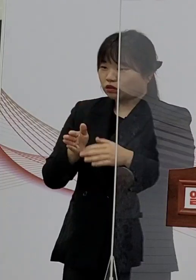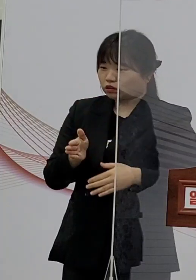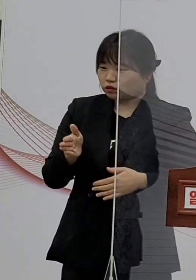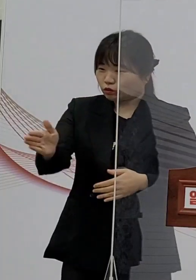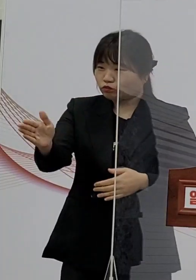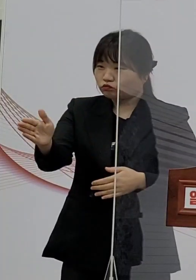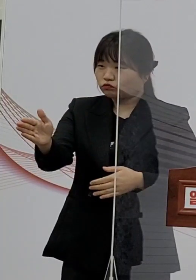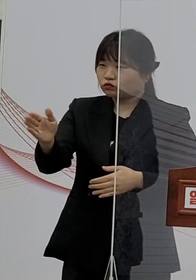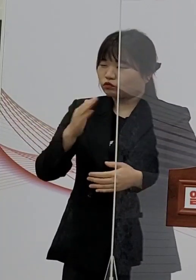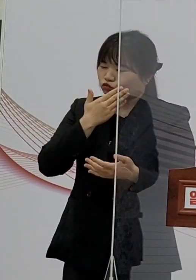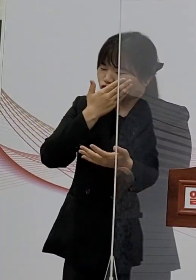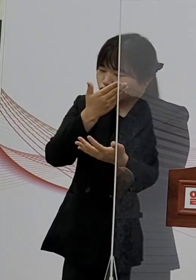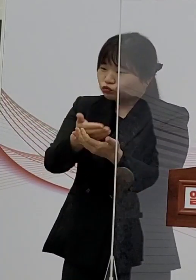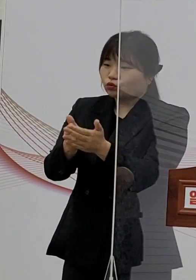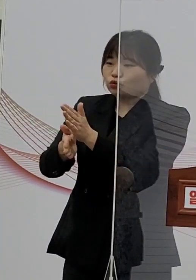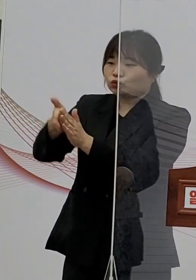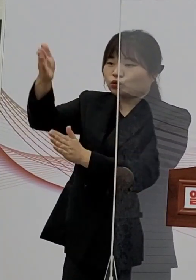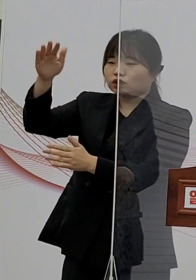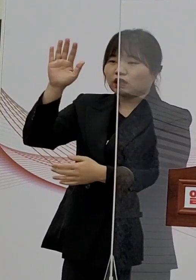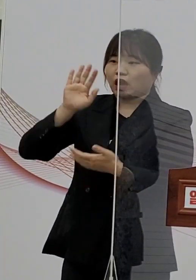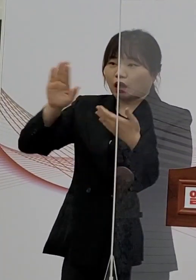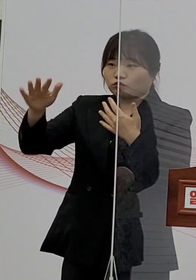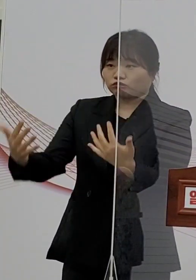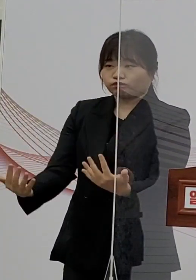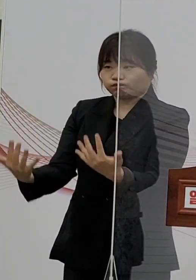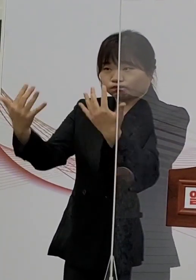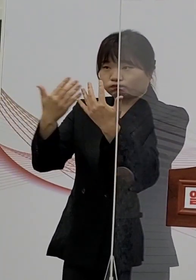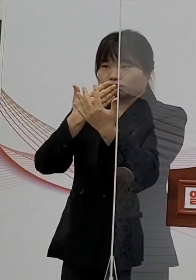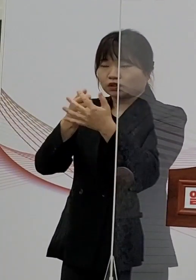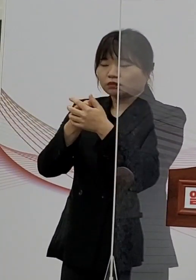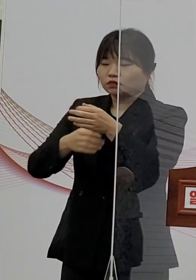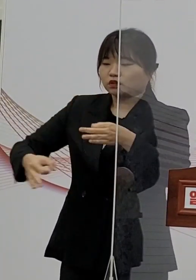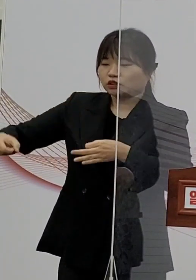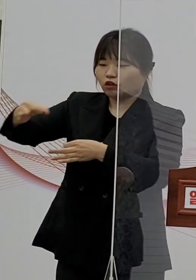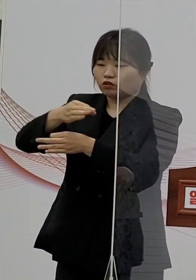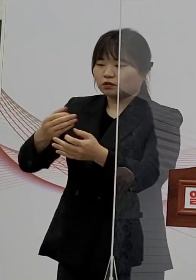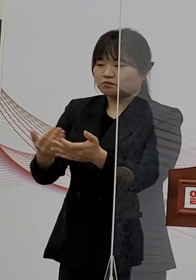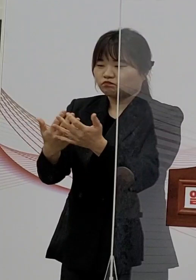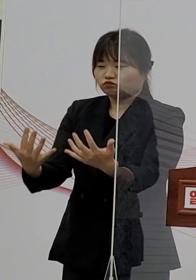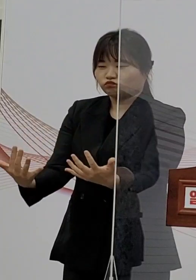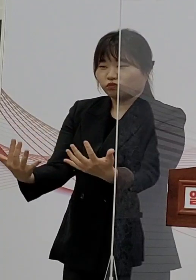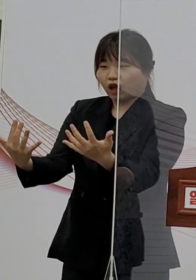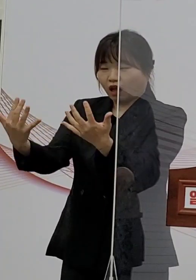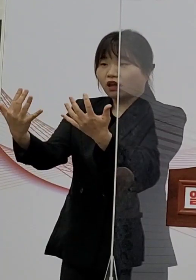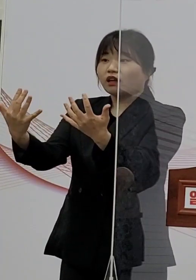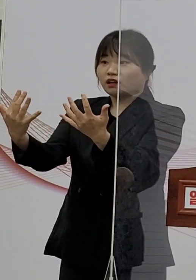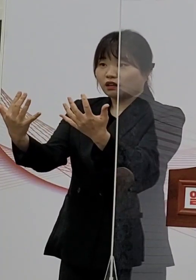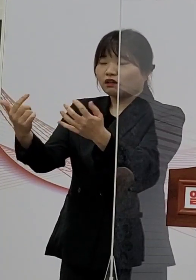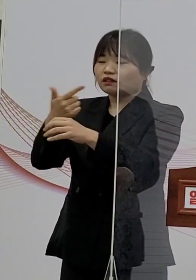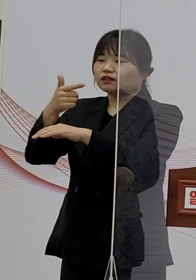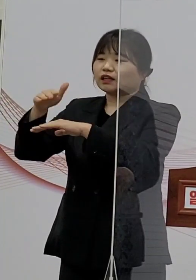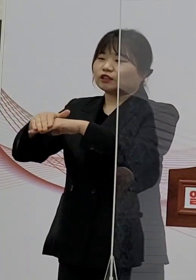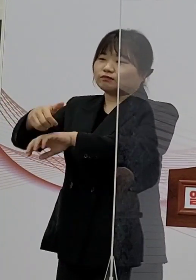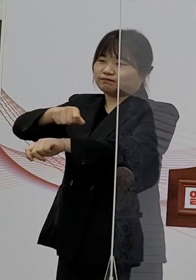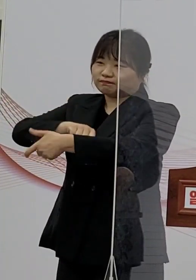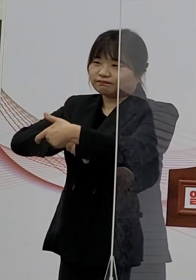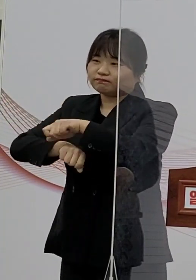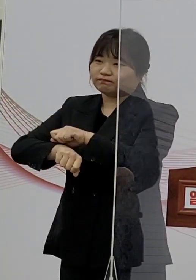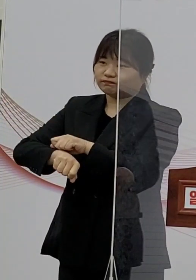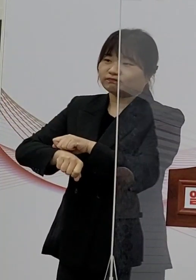핵심 도시로 육성해서 대전 경제를 키우는데 저희 대전시가